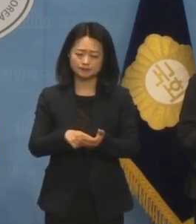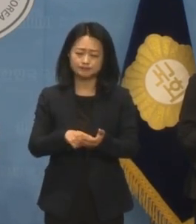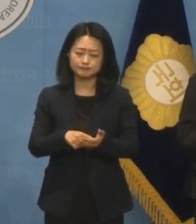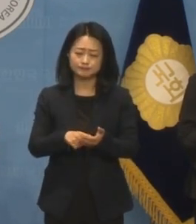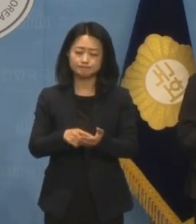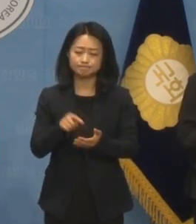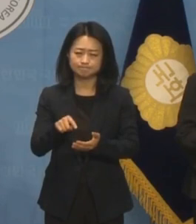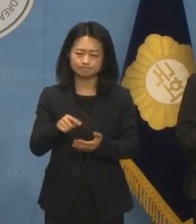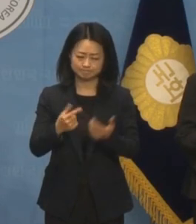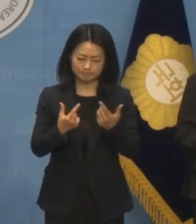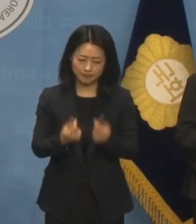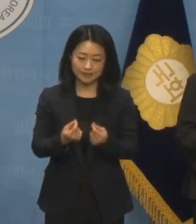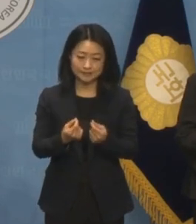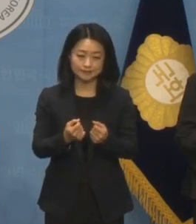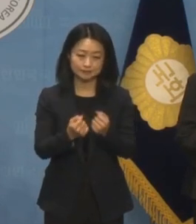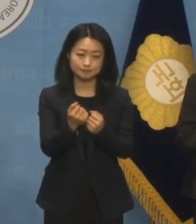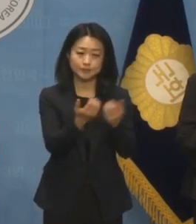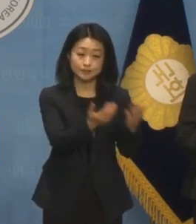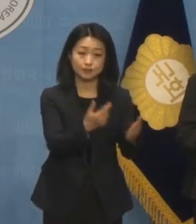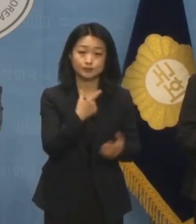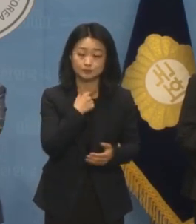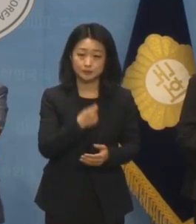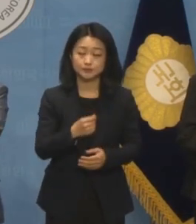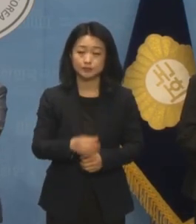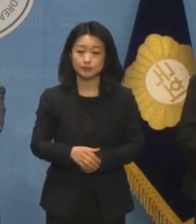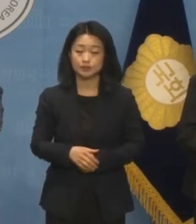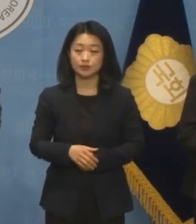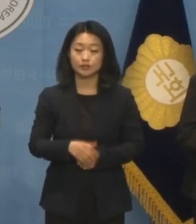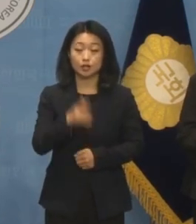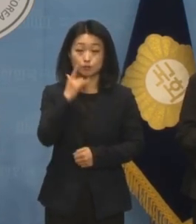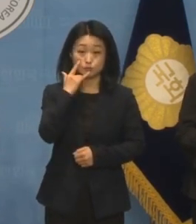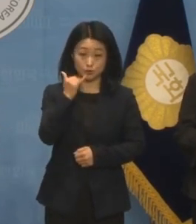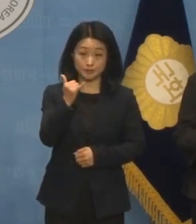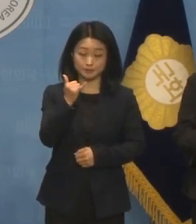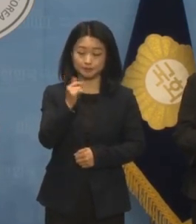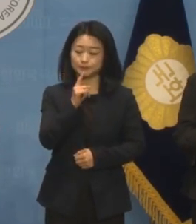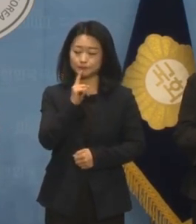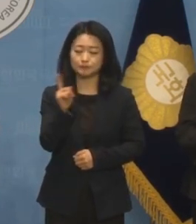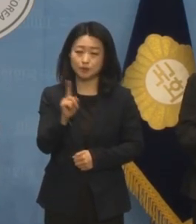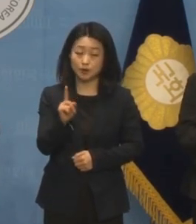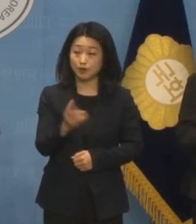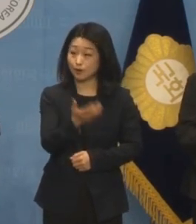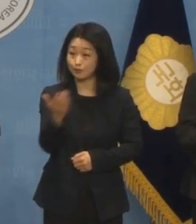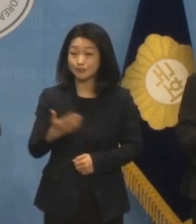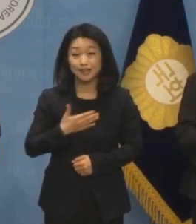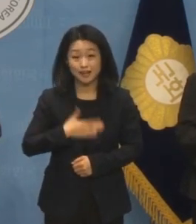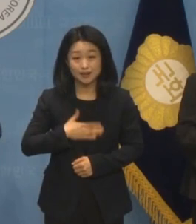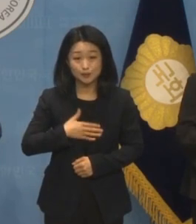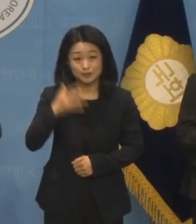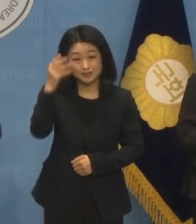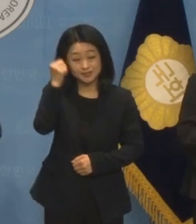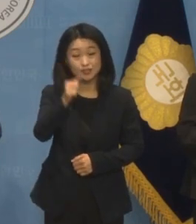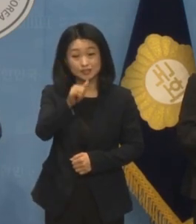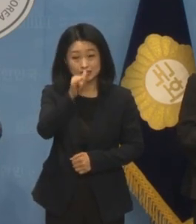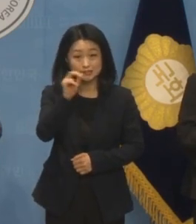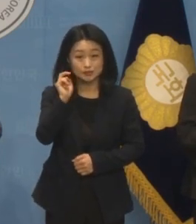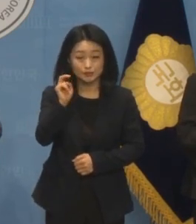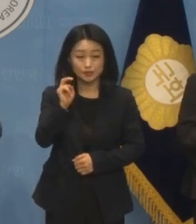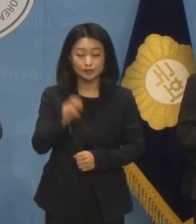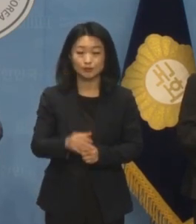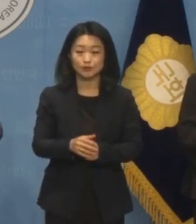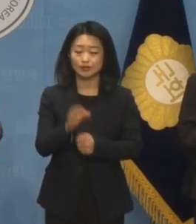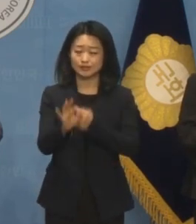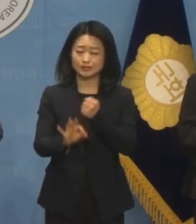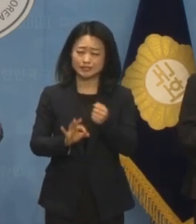위해서 이렇게 모였습니다. 그때 아버님, 어머님께서 현장에서 이렇게 말씀하셨던 거 우리 기자님들께서 기억하실 겁니다.